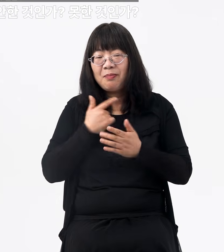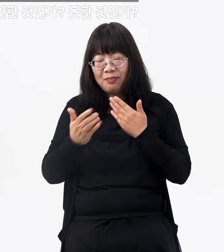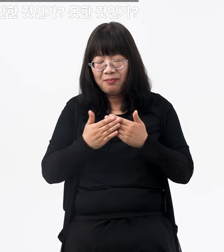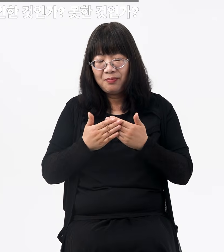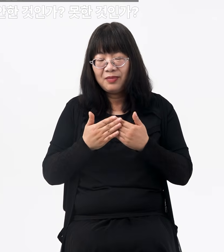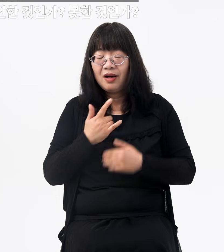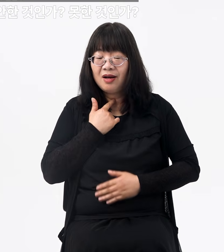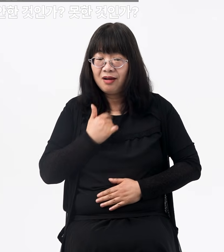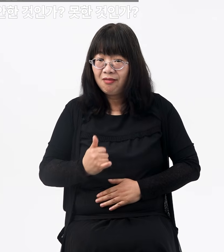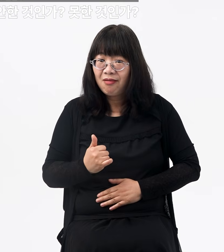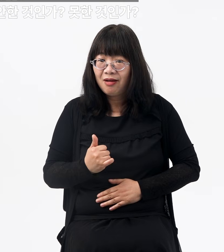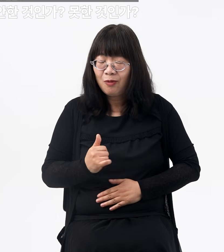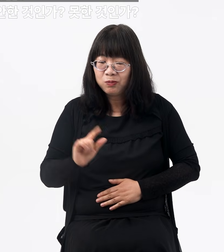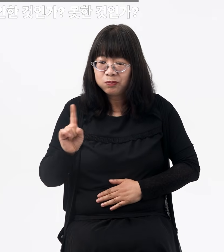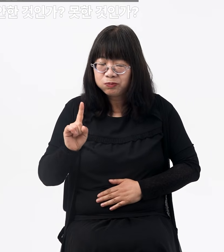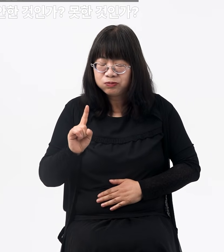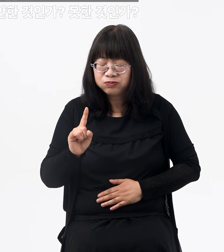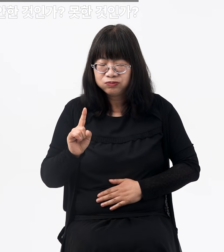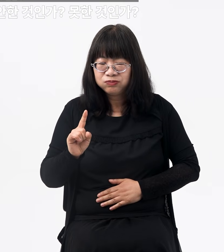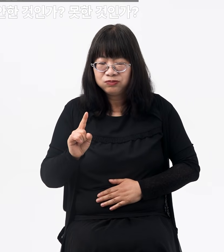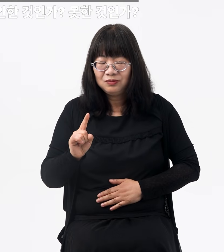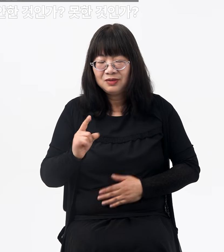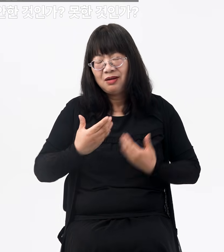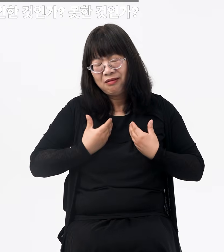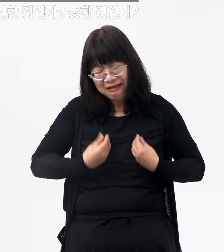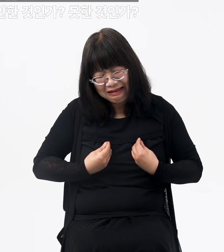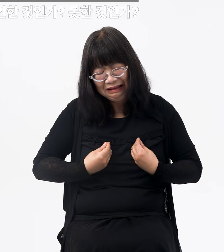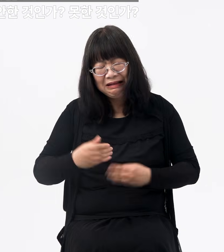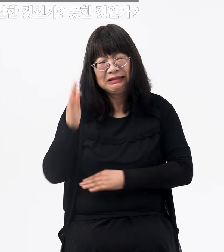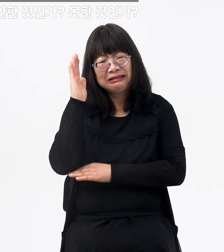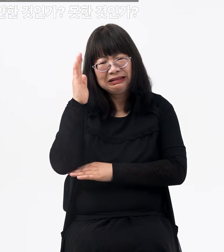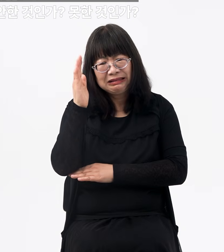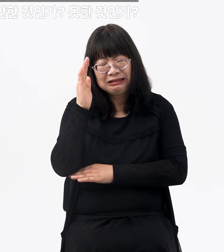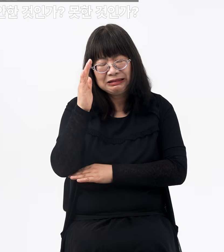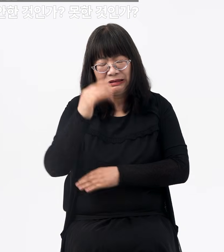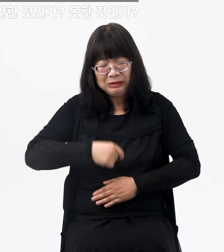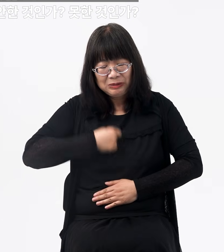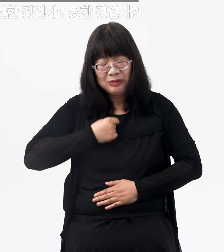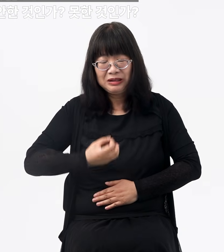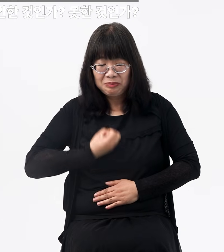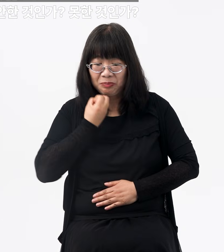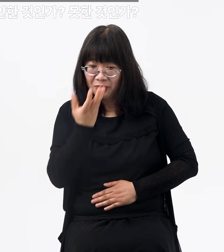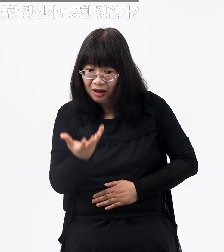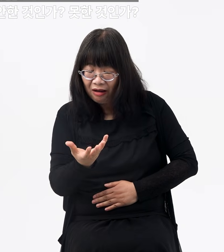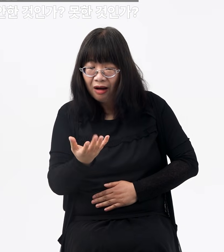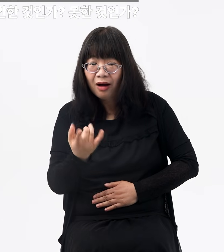겪었던 그 무너진 이야기를 그제서야 털어놓는데,